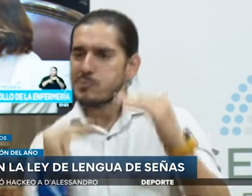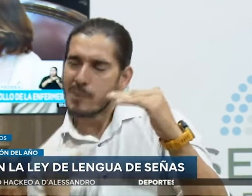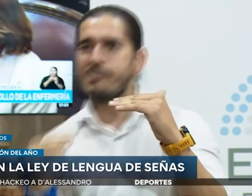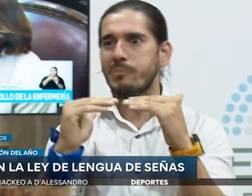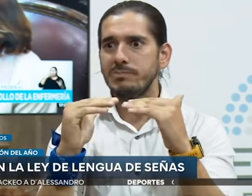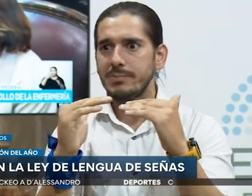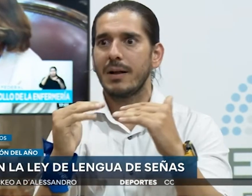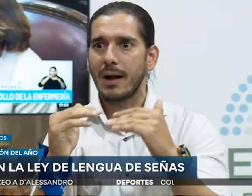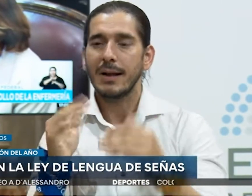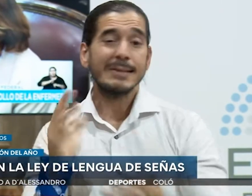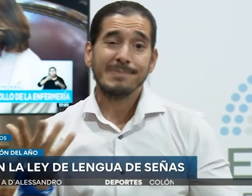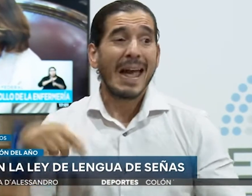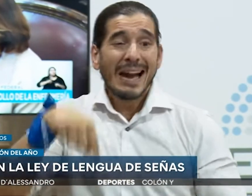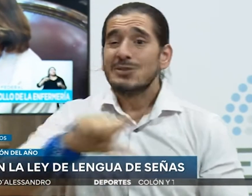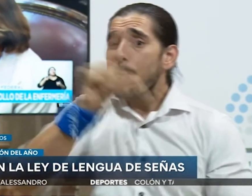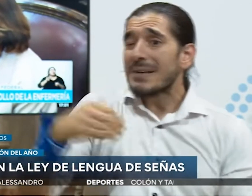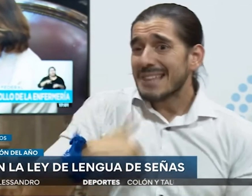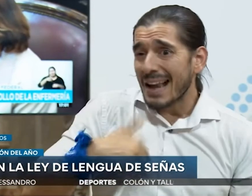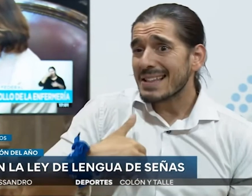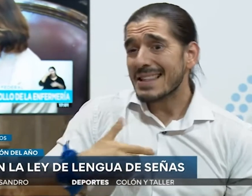nos da otro estatus social